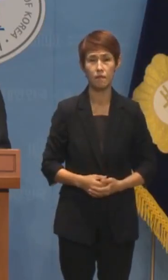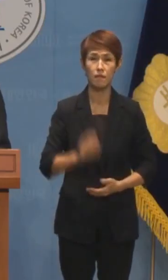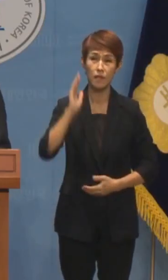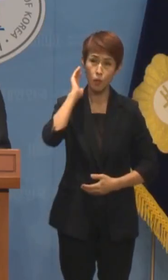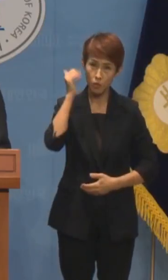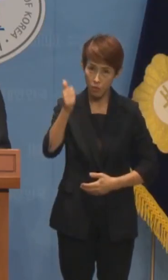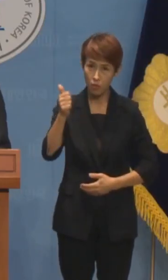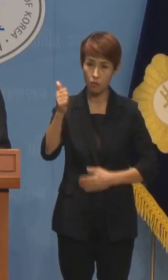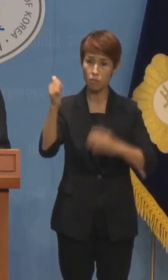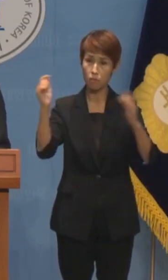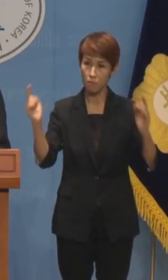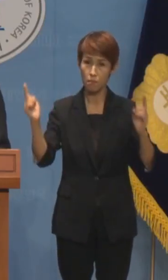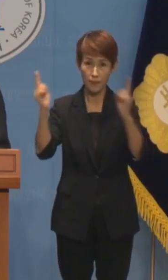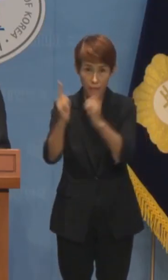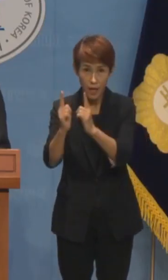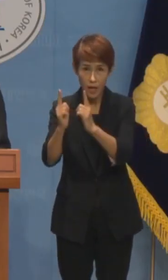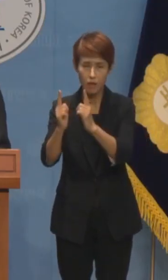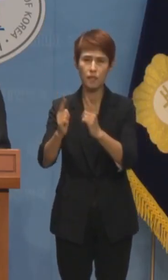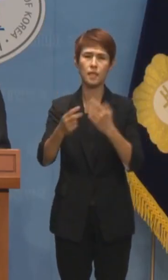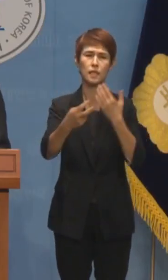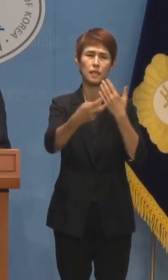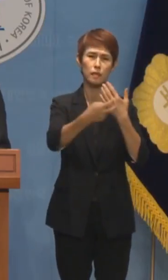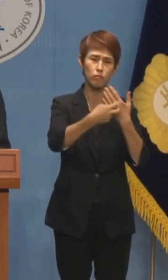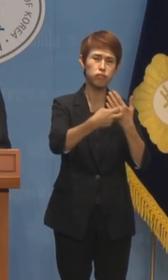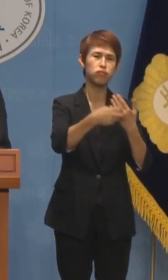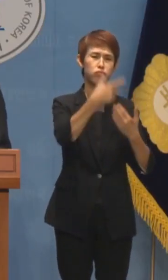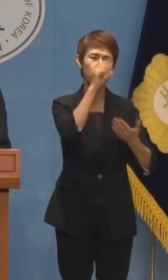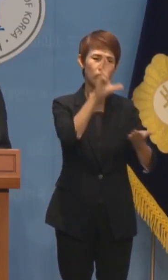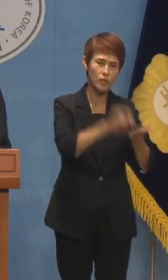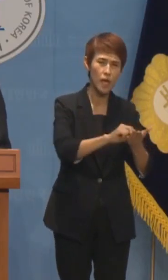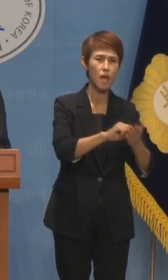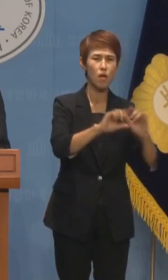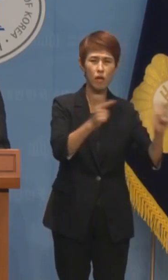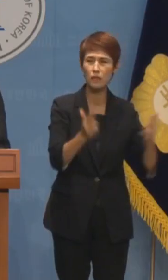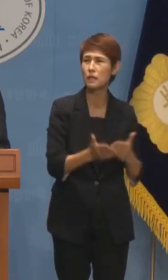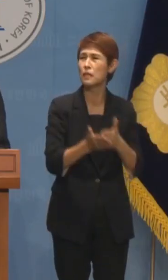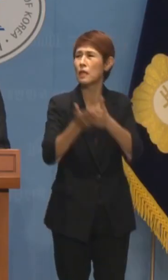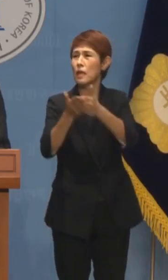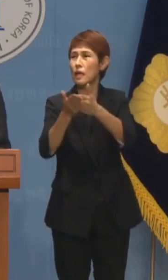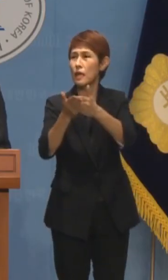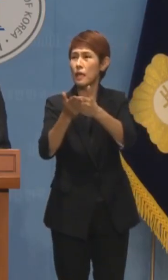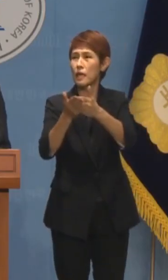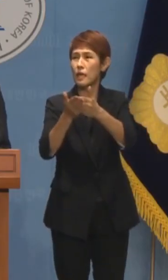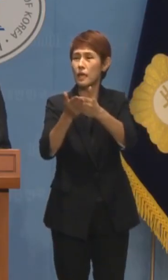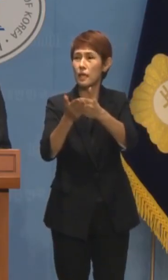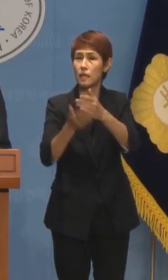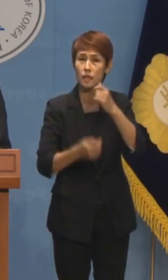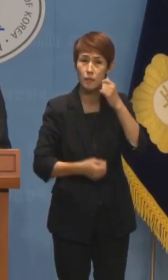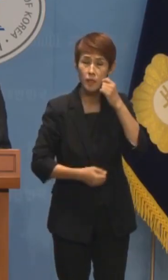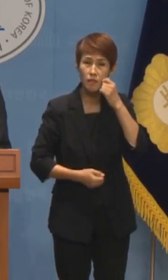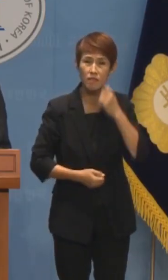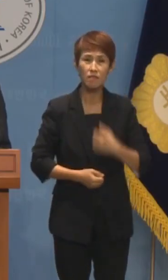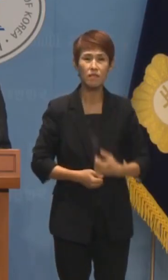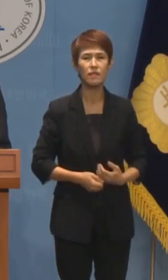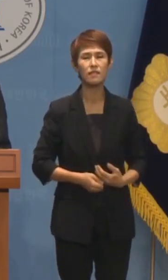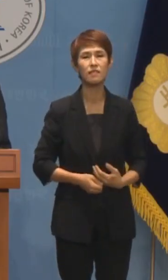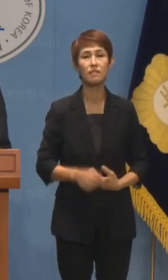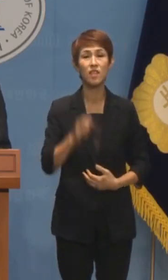대통령을 만나 의료 대란에 대한 제대로 된 고언을 전하지도 못하는 여당이